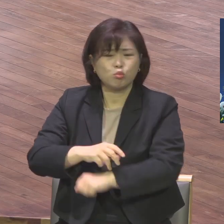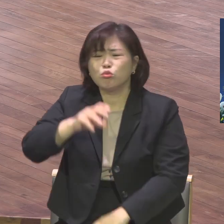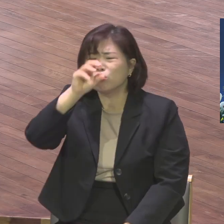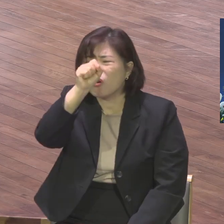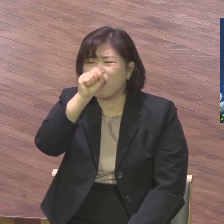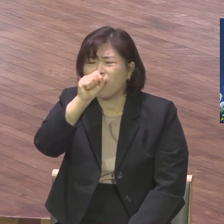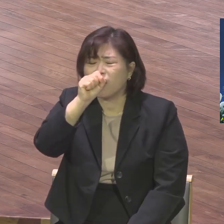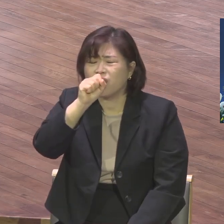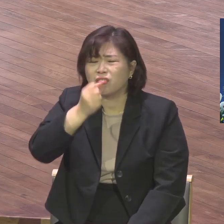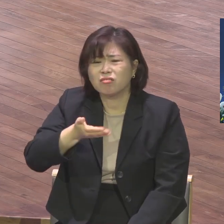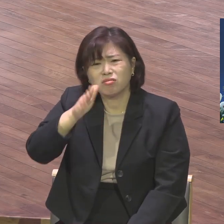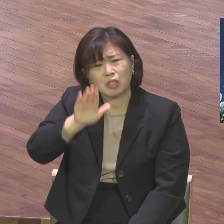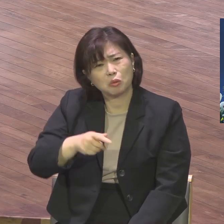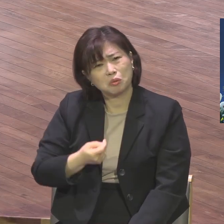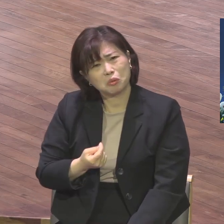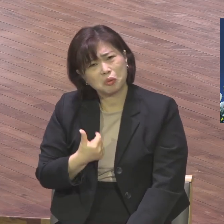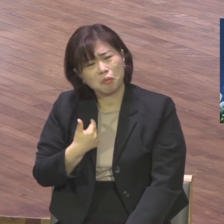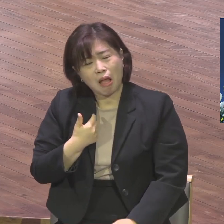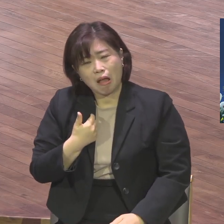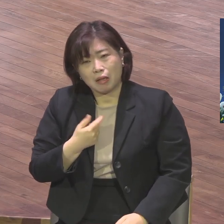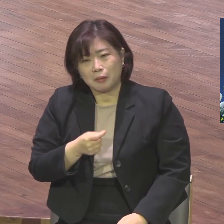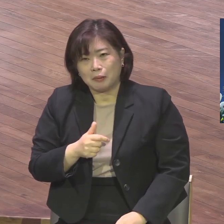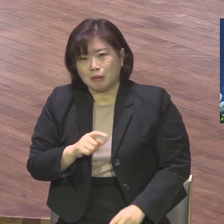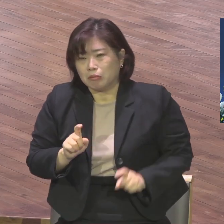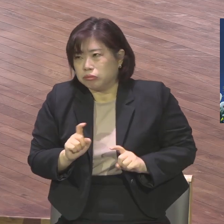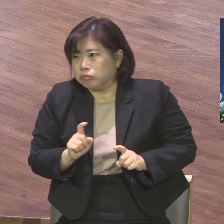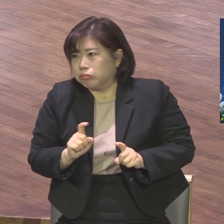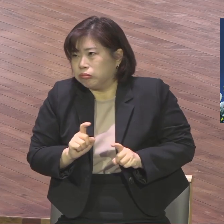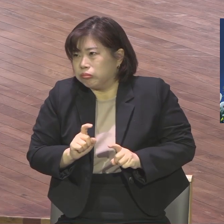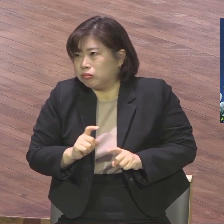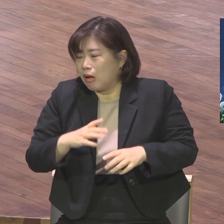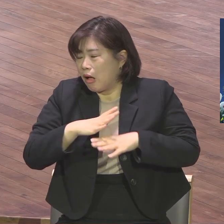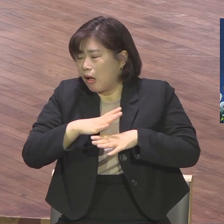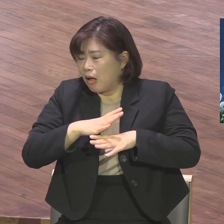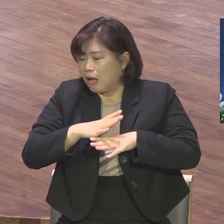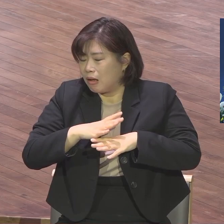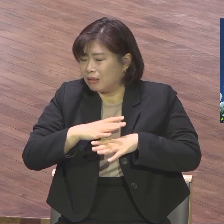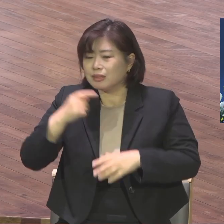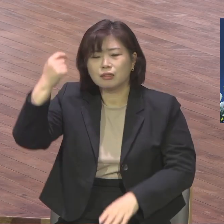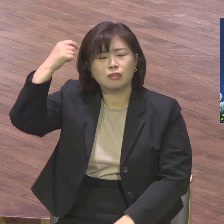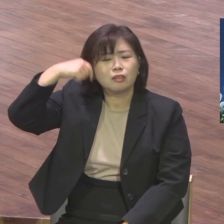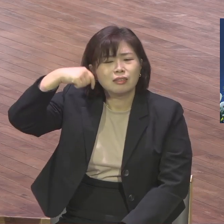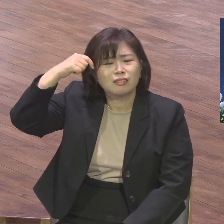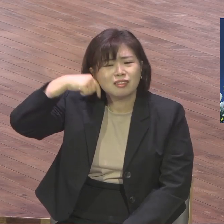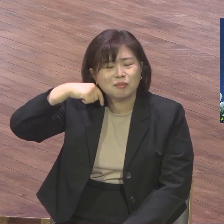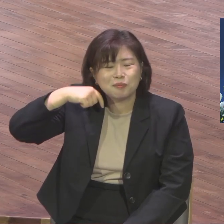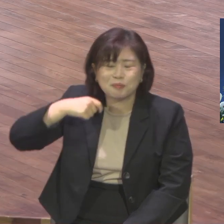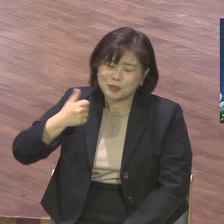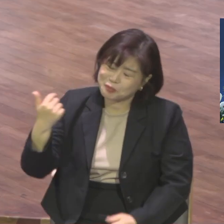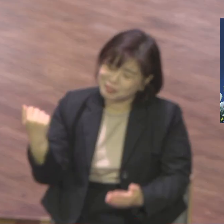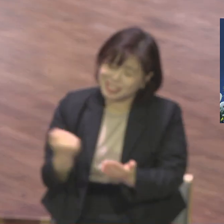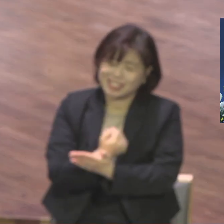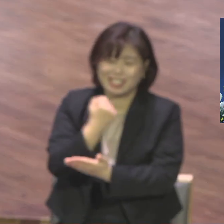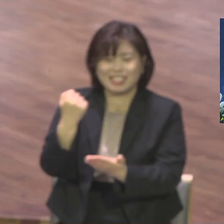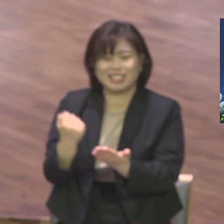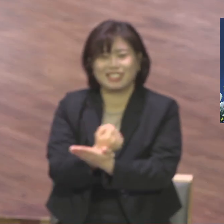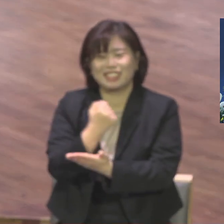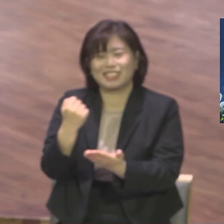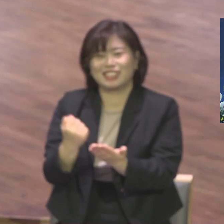다 갔다 와야지. 그러니까 그런 식으로 했으면 얼마나 좋았겠냐 말이요. 근데